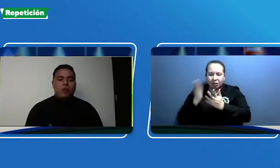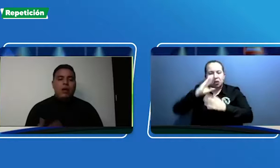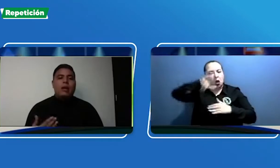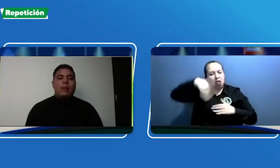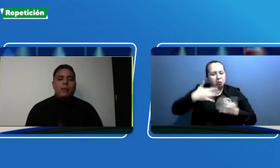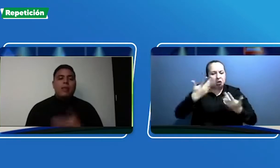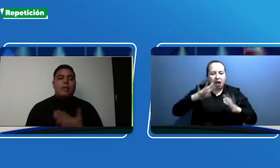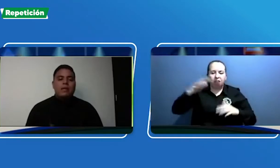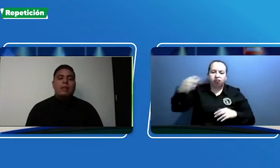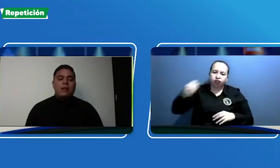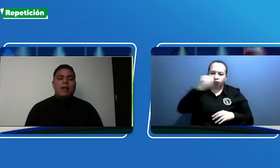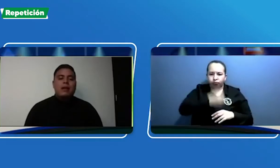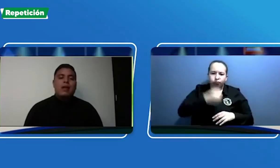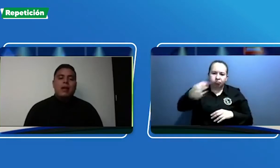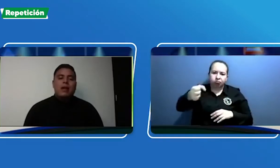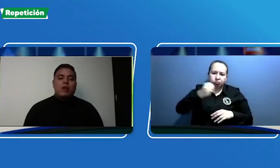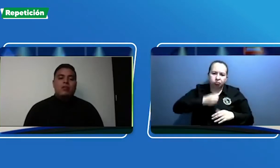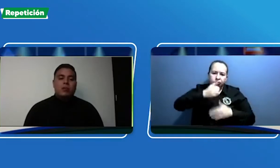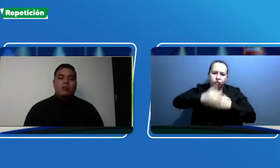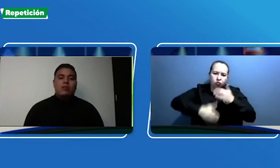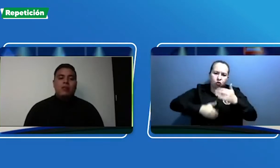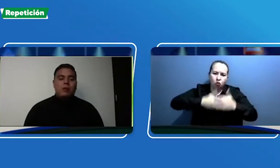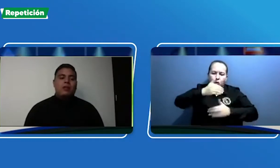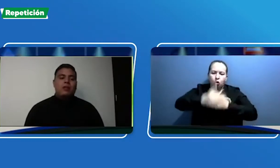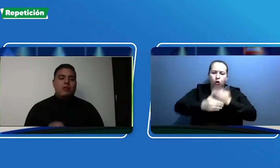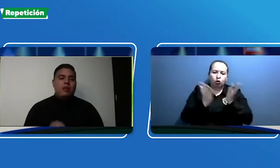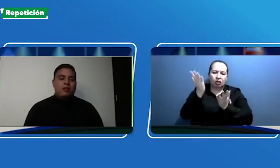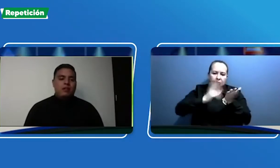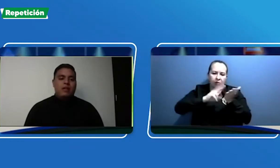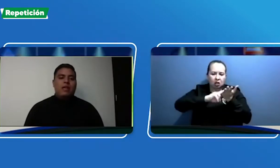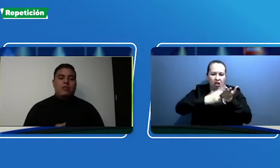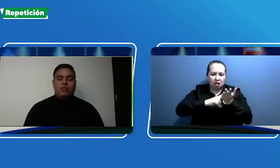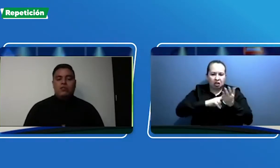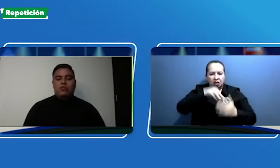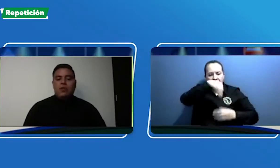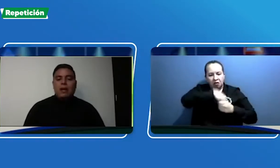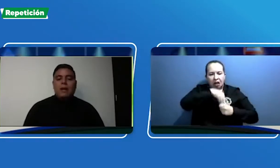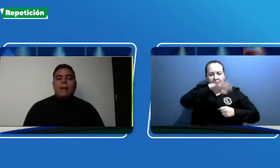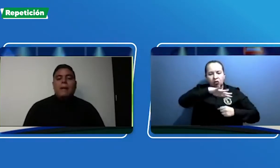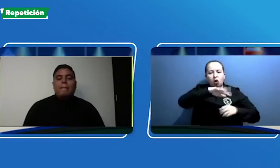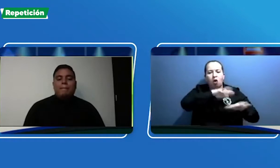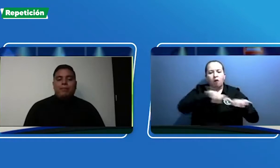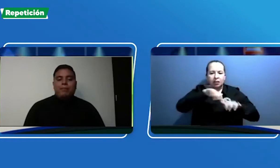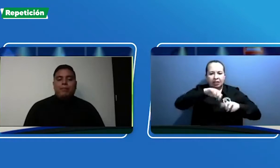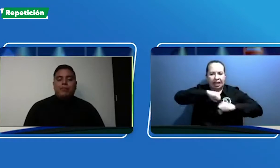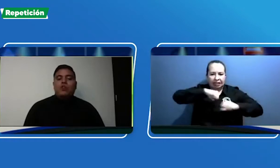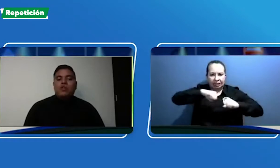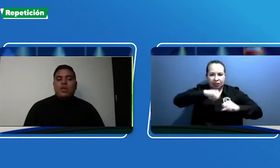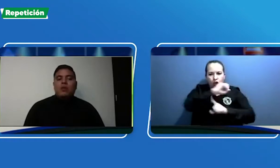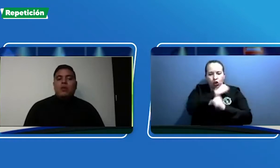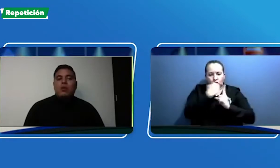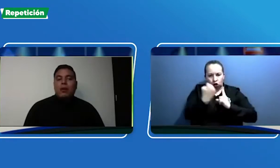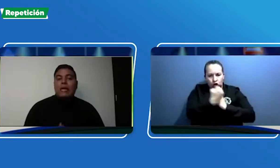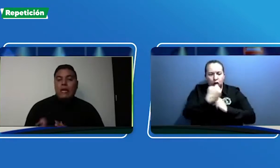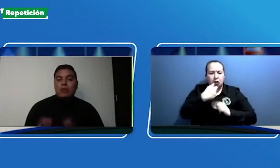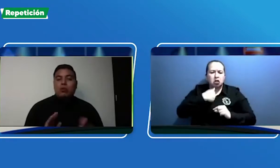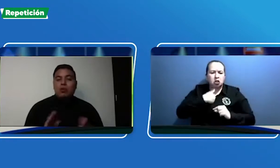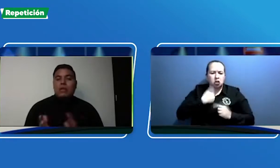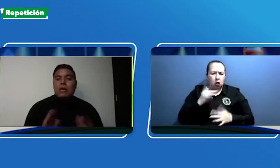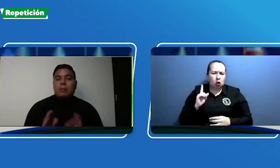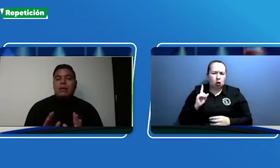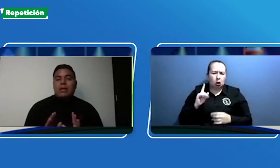vincular paulatinamente los servicios de interpretación en la oficina de gestión social yo llego como el